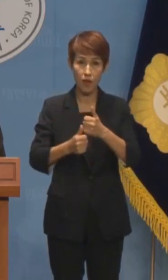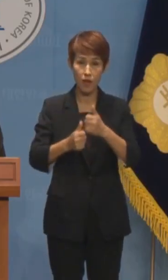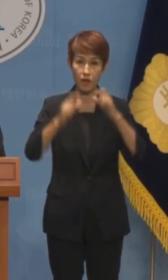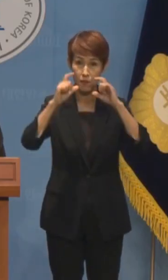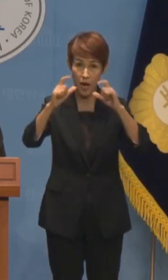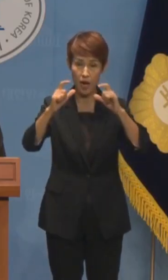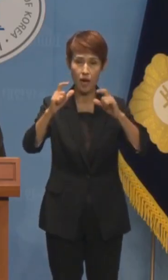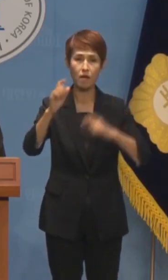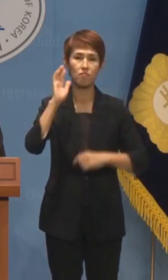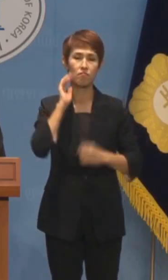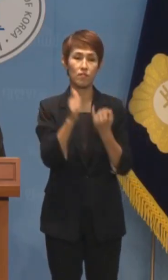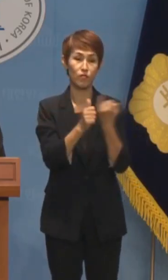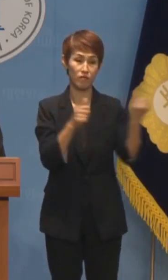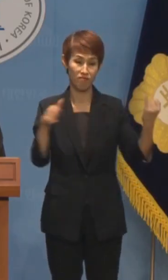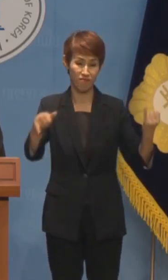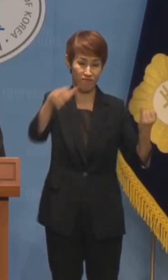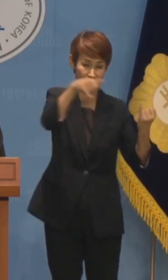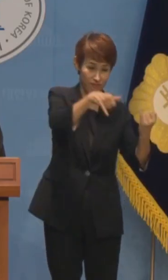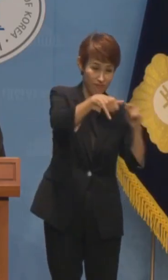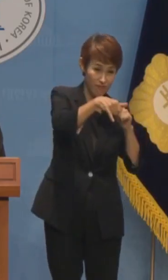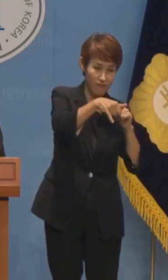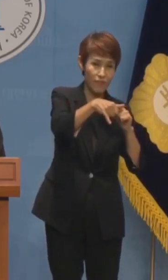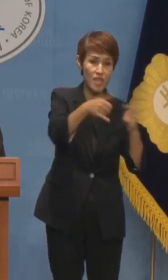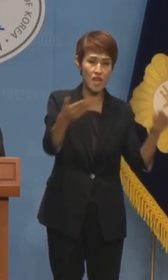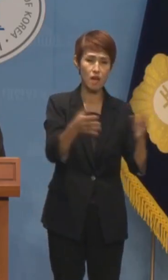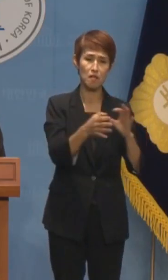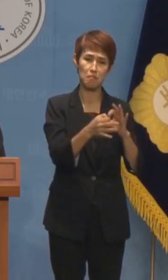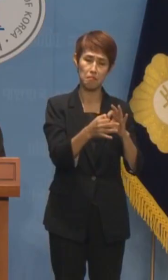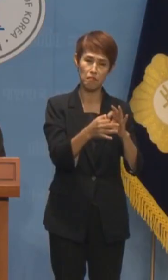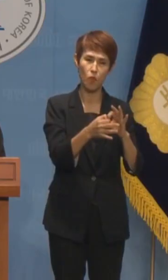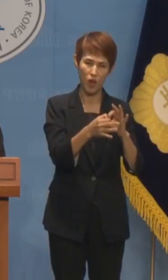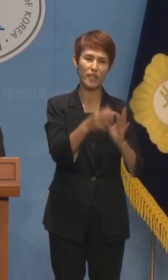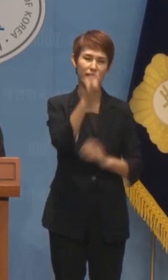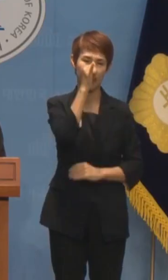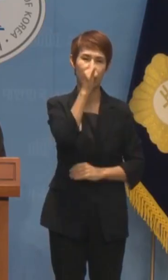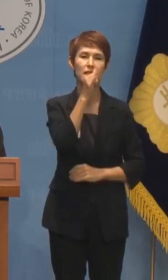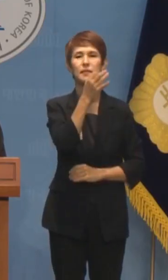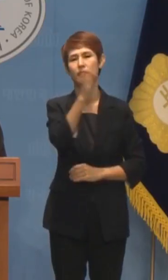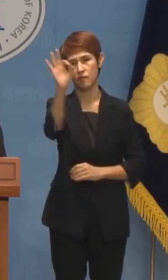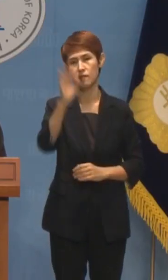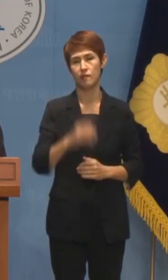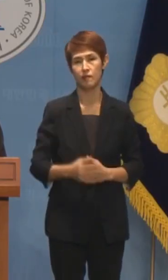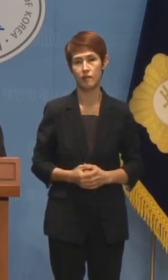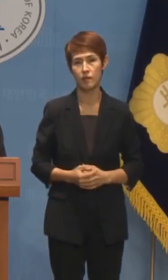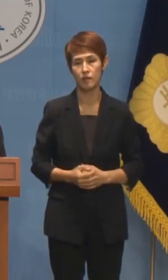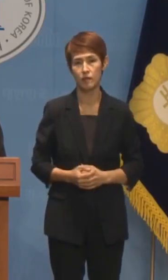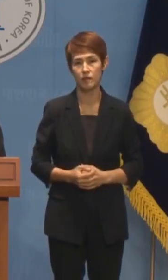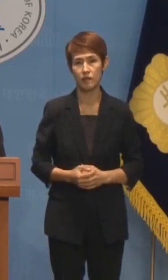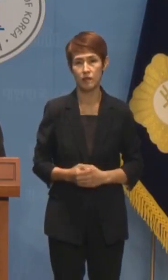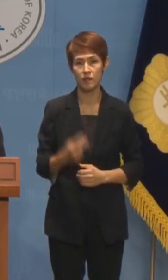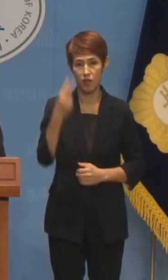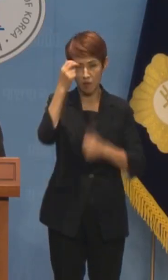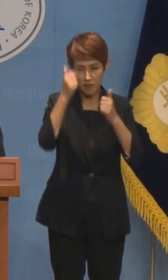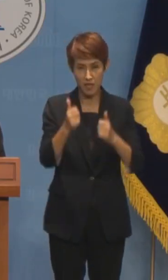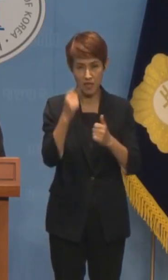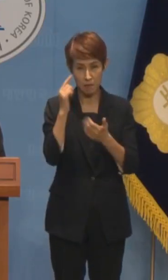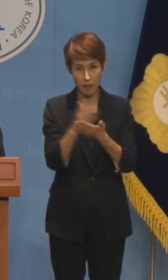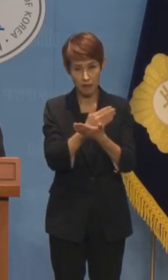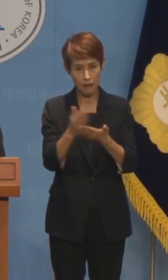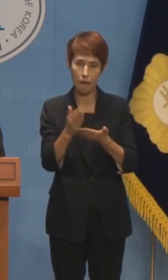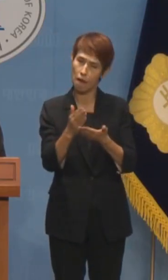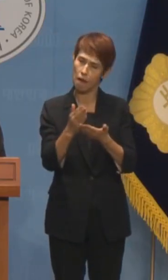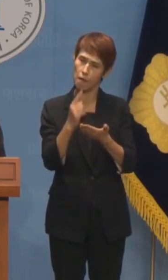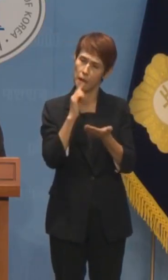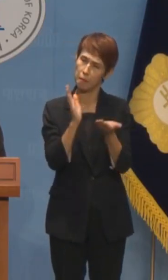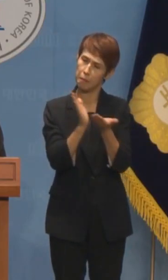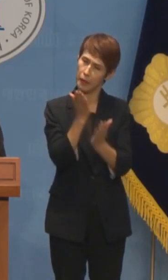김건희 여사에게 건넨 금품의 직무 관련성을 인정했습니다. 그간 검찰의 판단이 앞뒤가 맞지